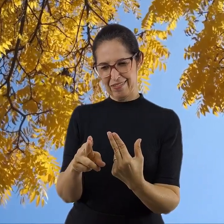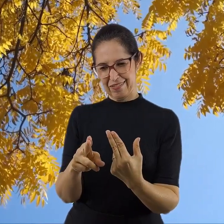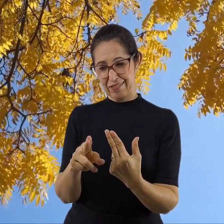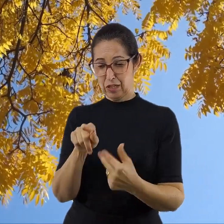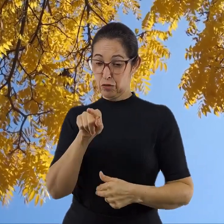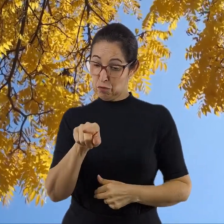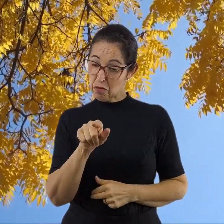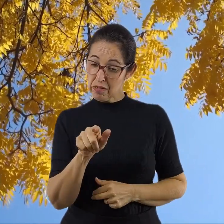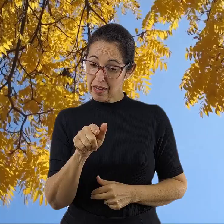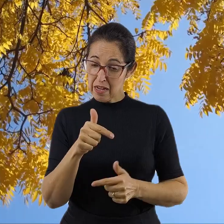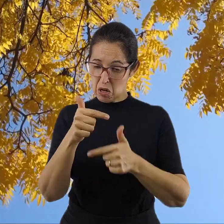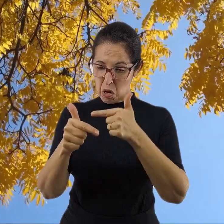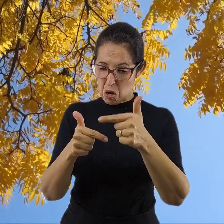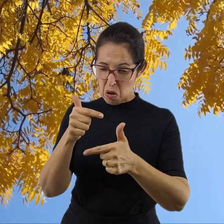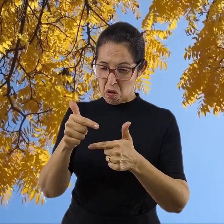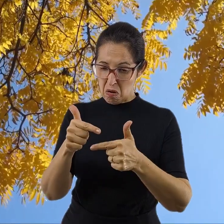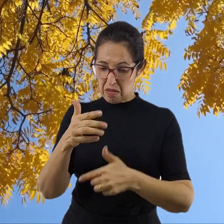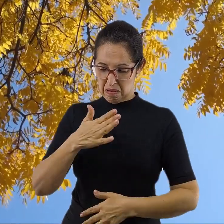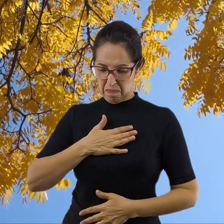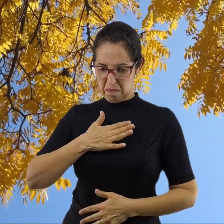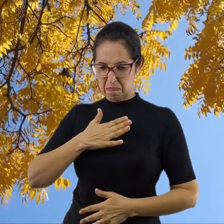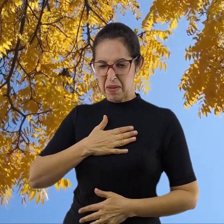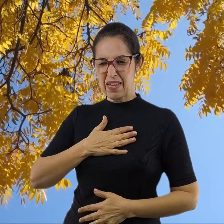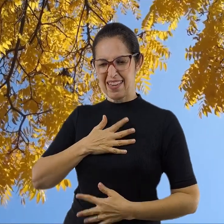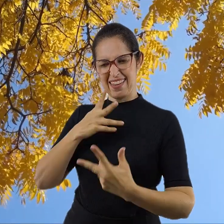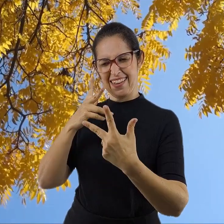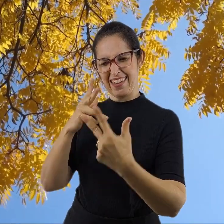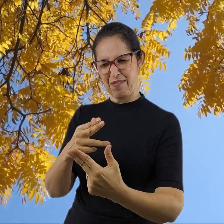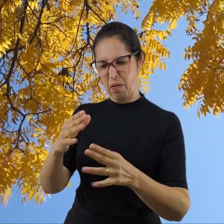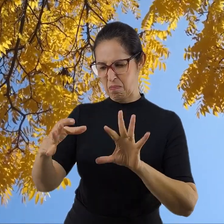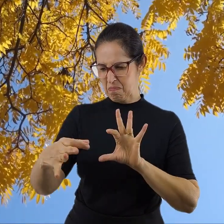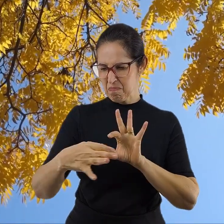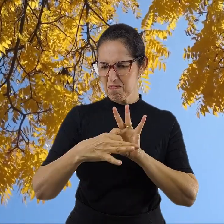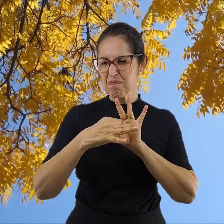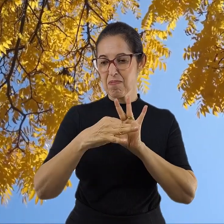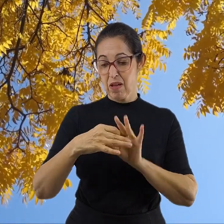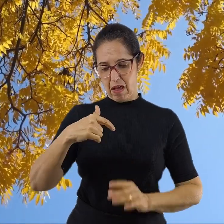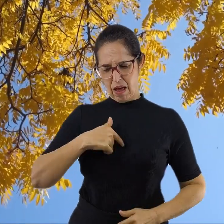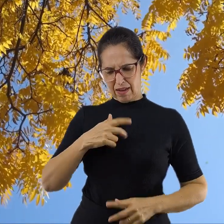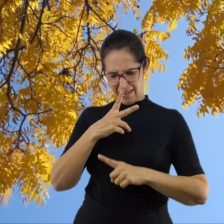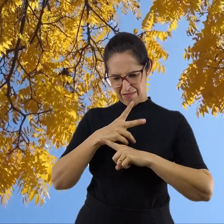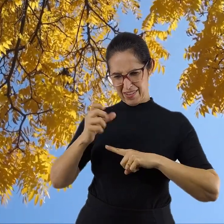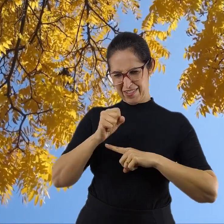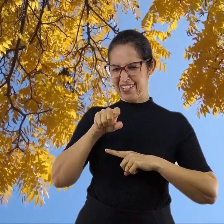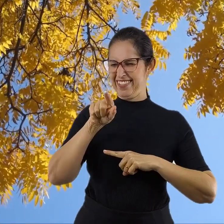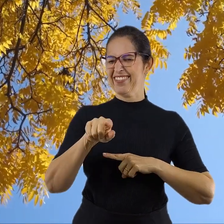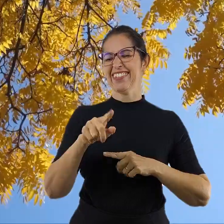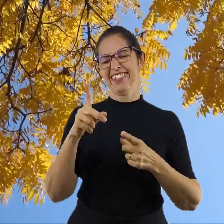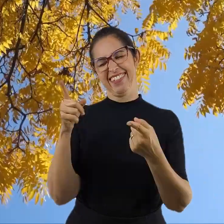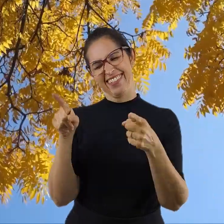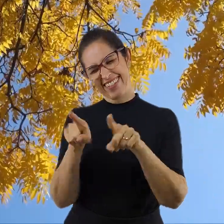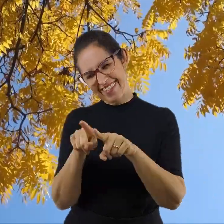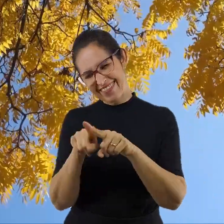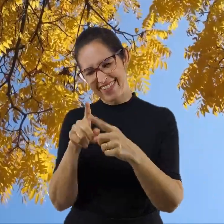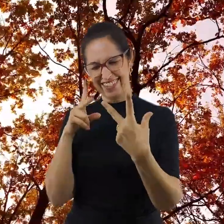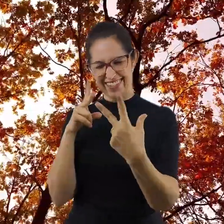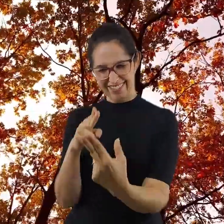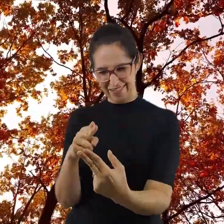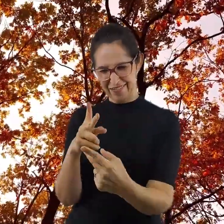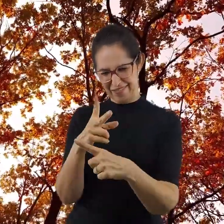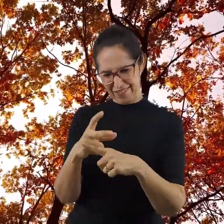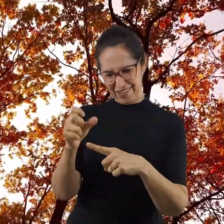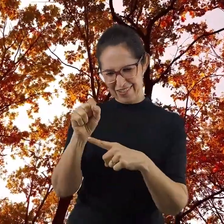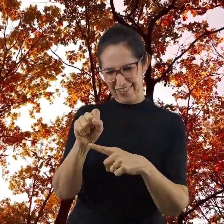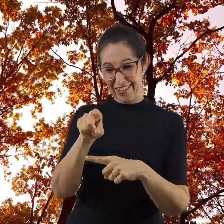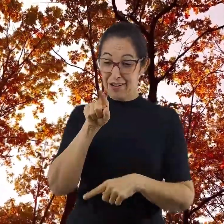As vossas lutas são as nossas lutas. As vitórias desta casa são as suas vitórias.